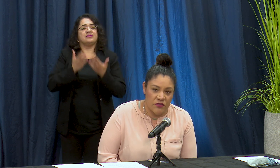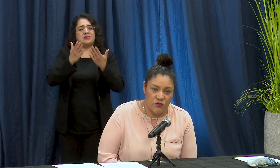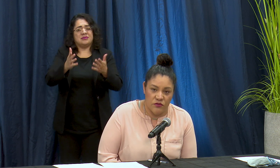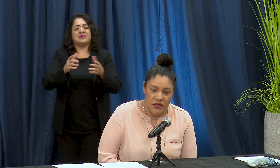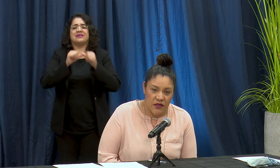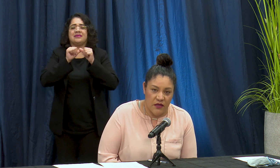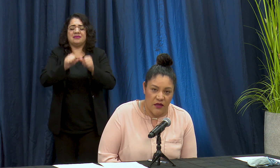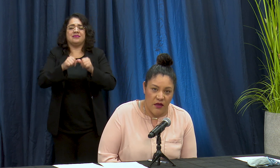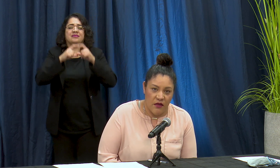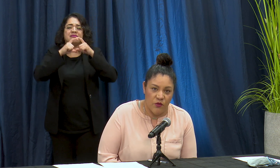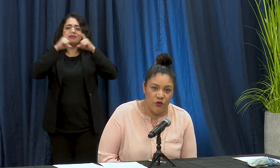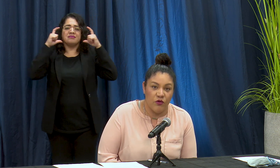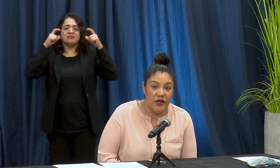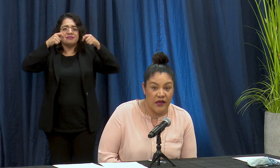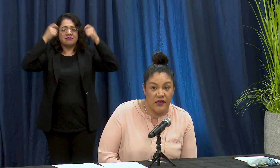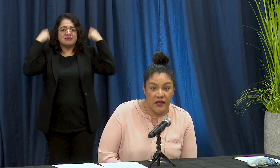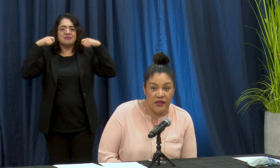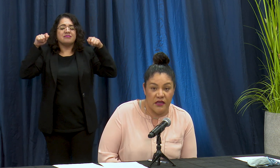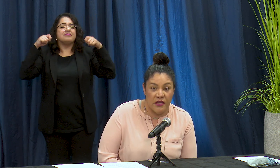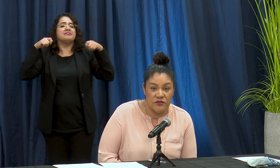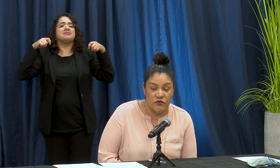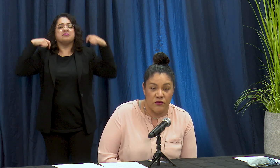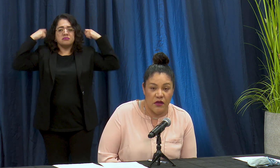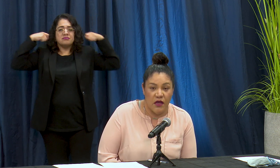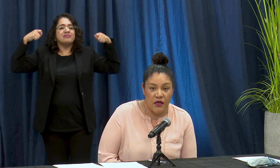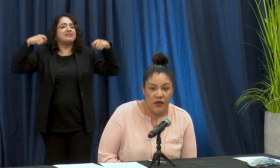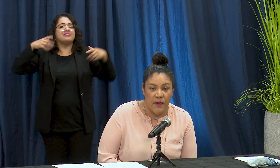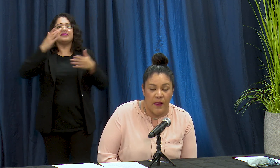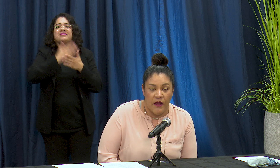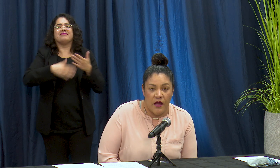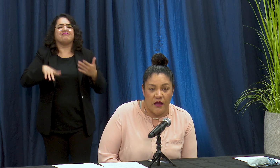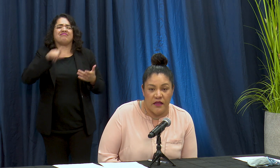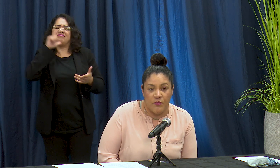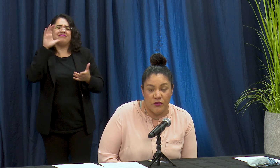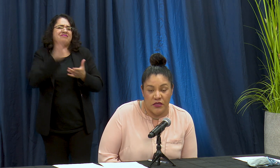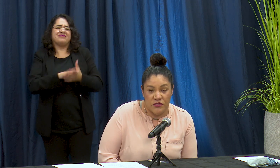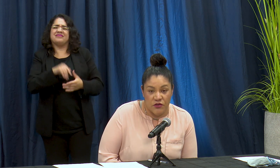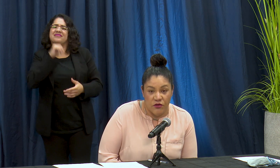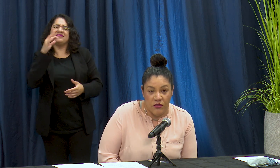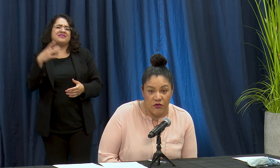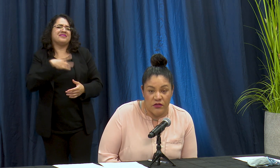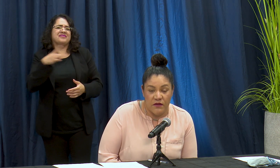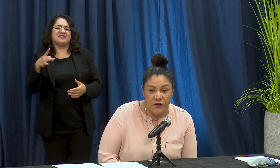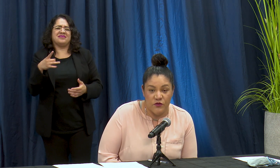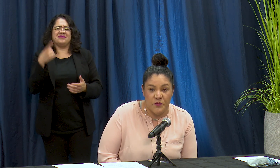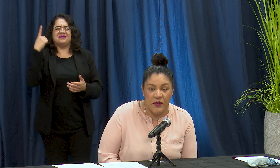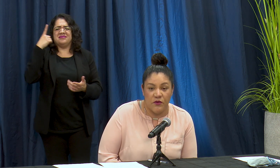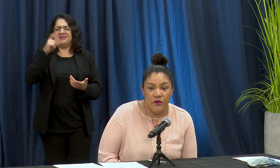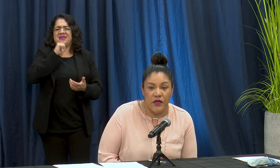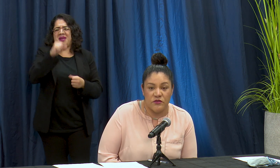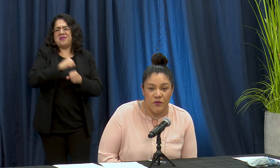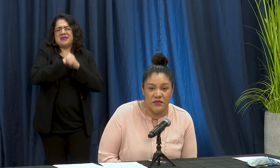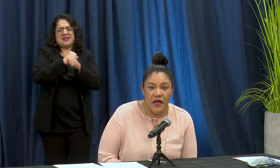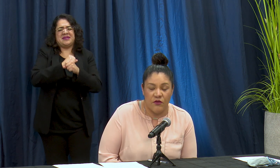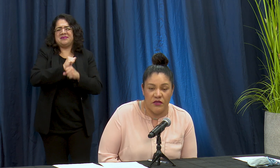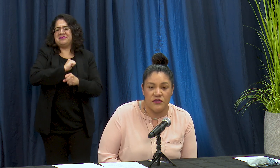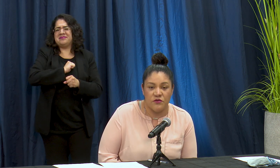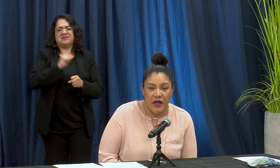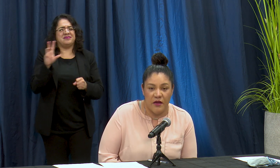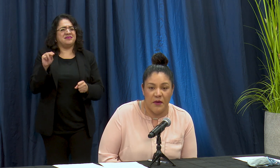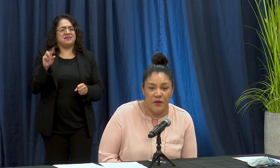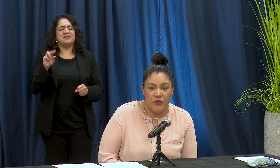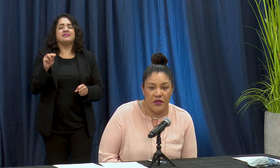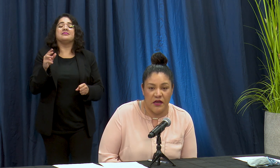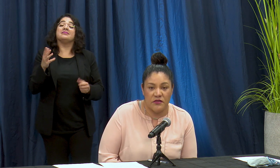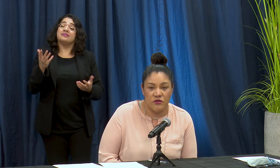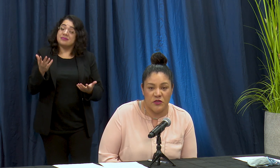no les gusta o no creen que es una área de protección contra el virus, pero es nomás algo